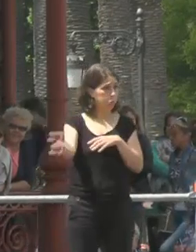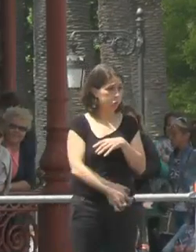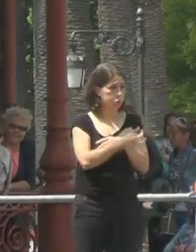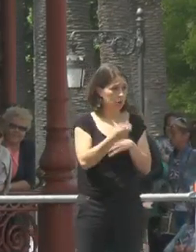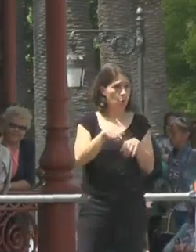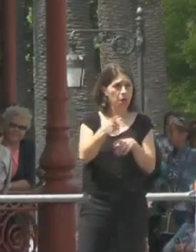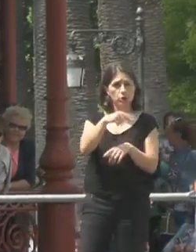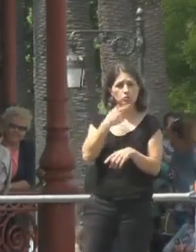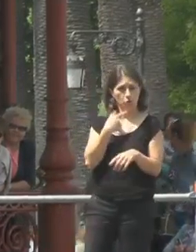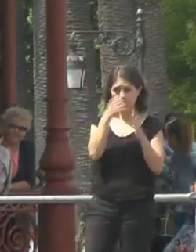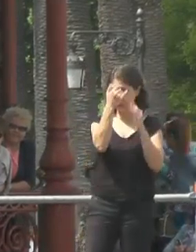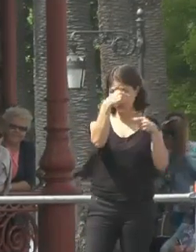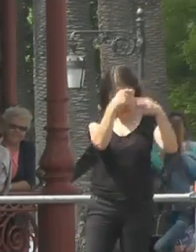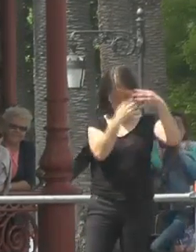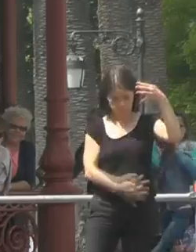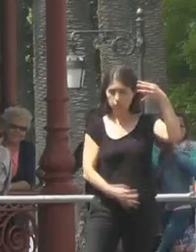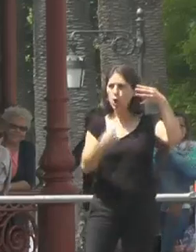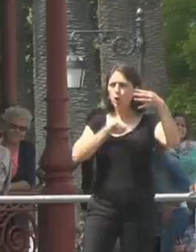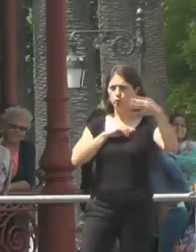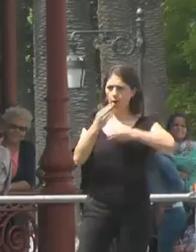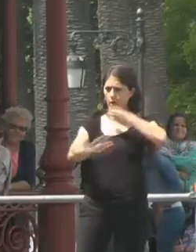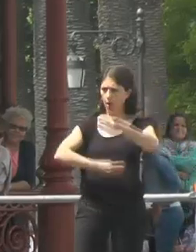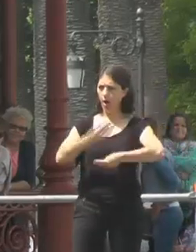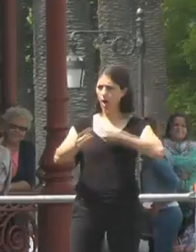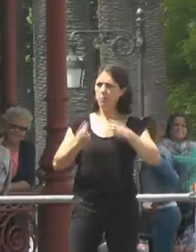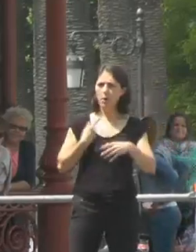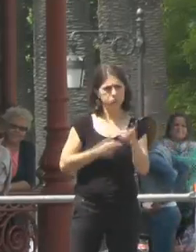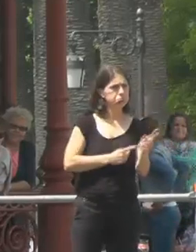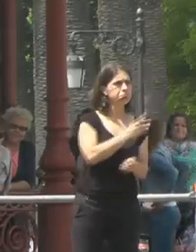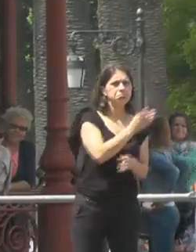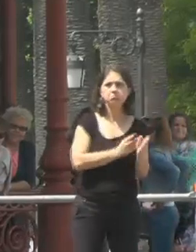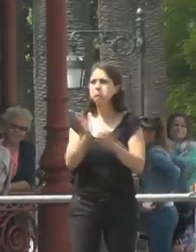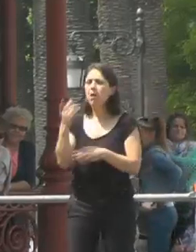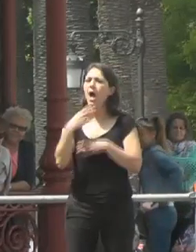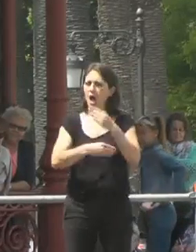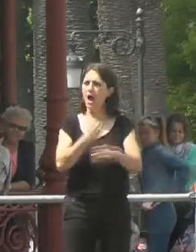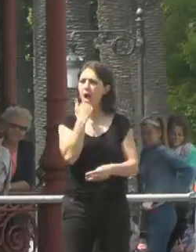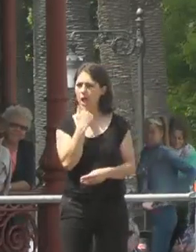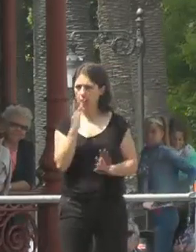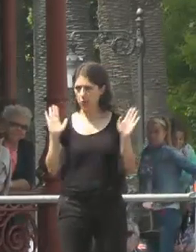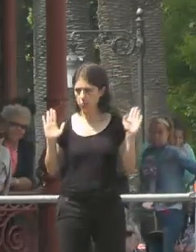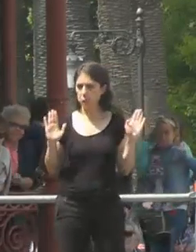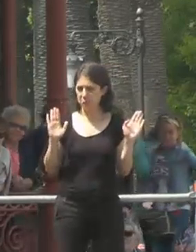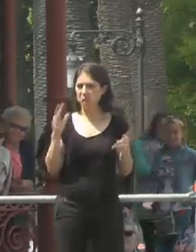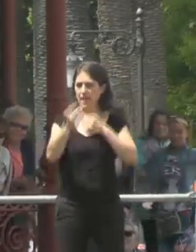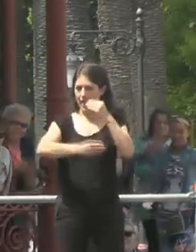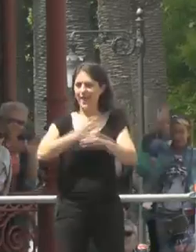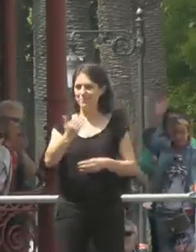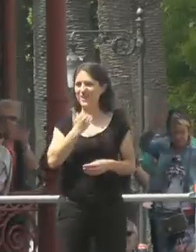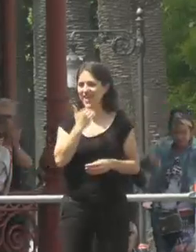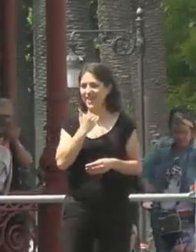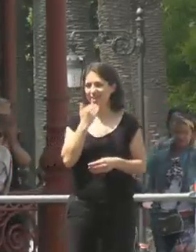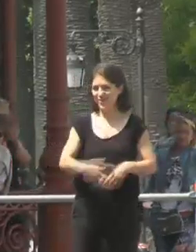que os he relatado, actuaremos de una manera u otra. Haremos algo. Haremos algo.